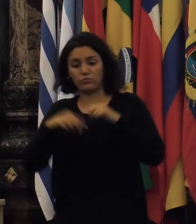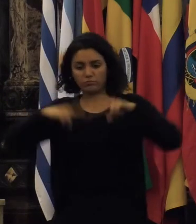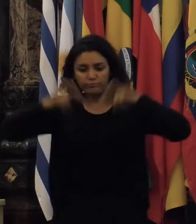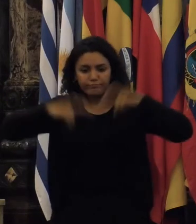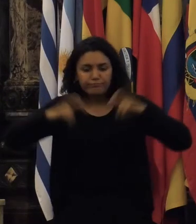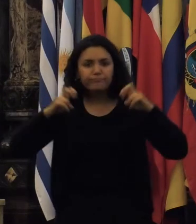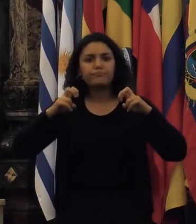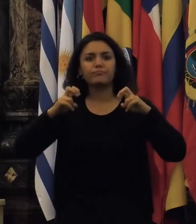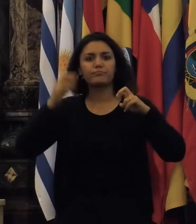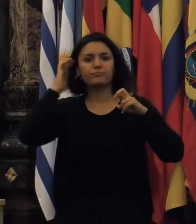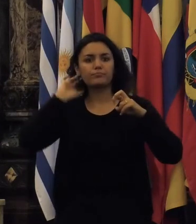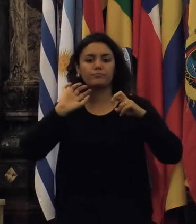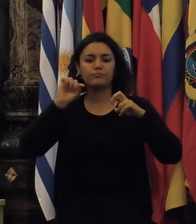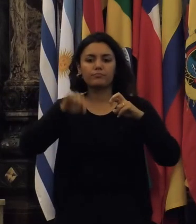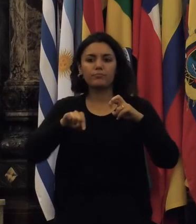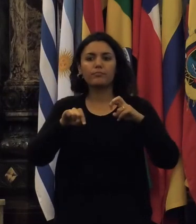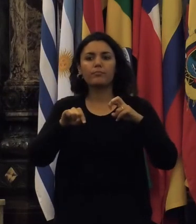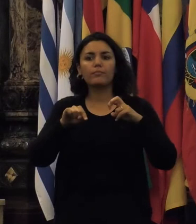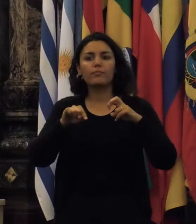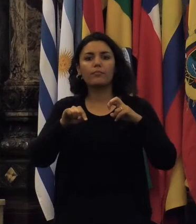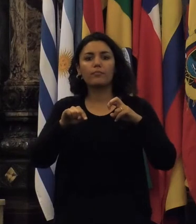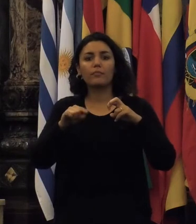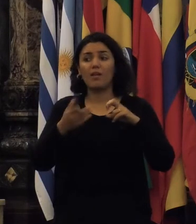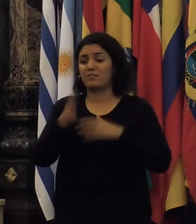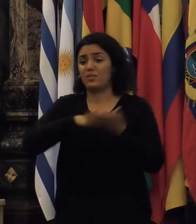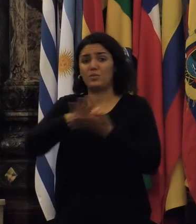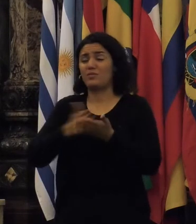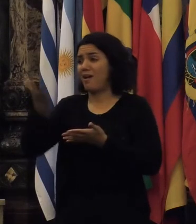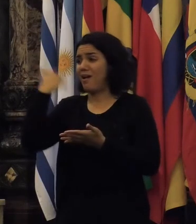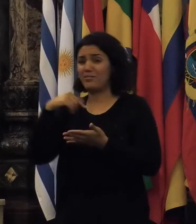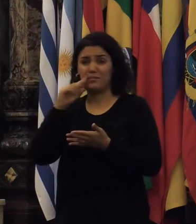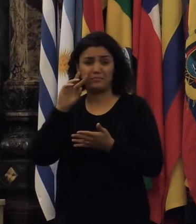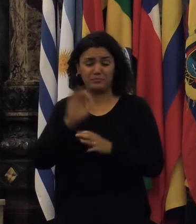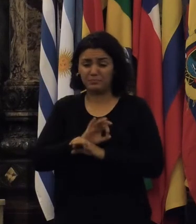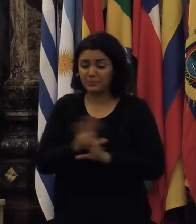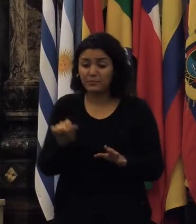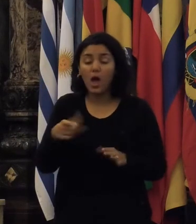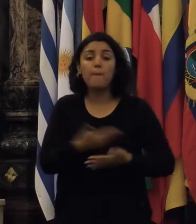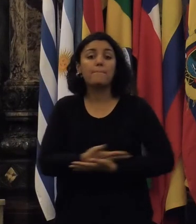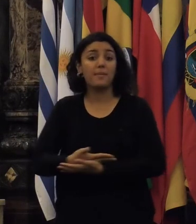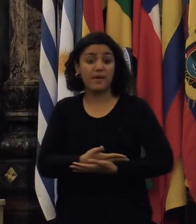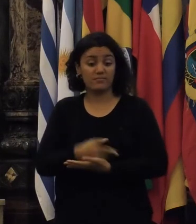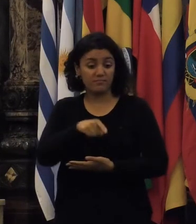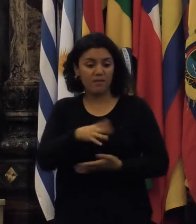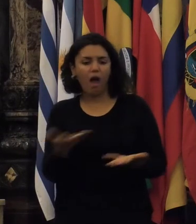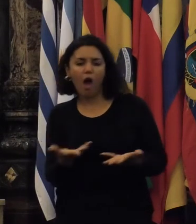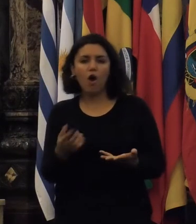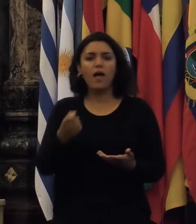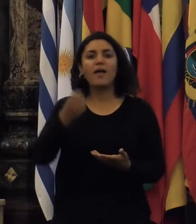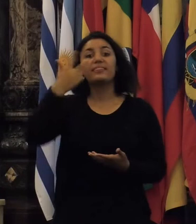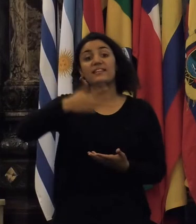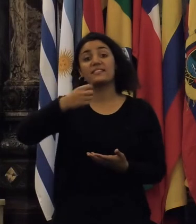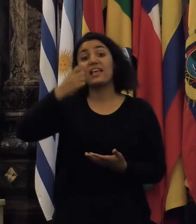nos encontramos con que habían pasado cosas horribles con bebés. Siendo estos chiquitos bebés, ahora tenían 13, 14